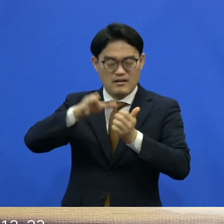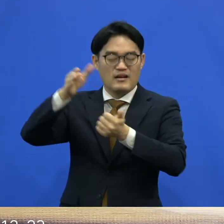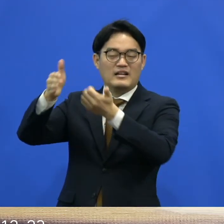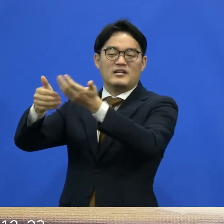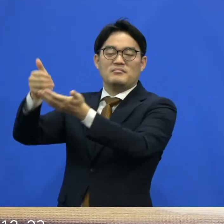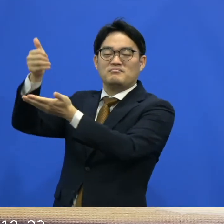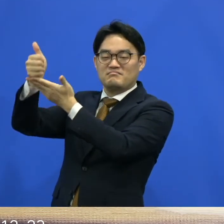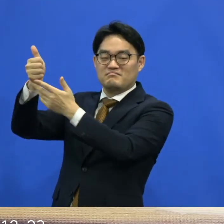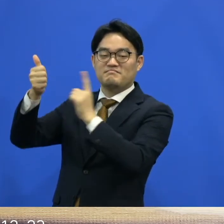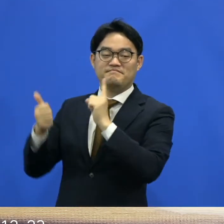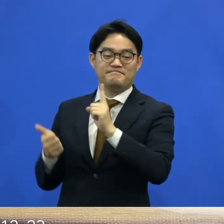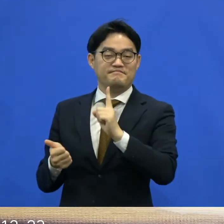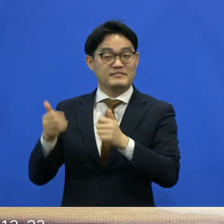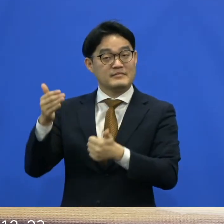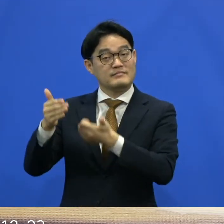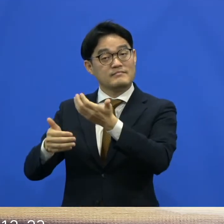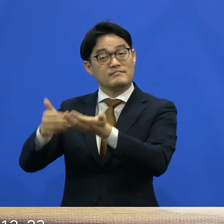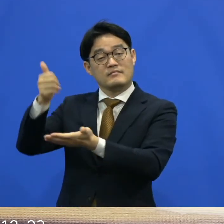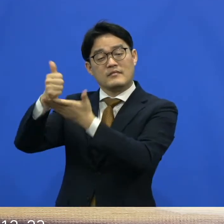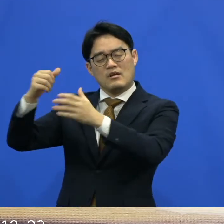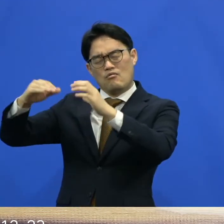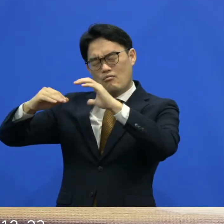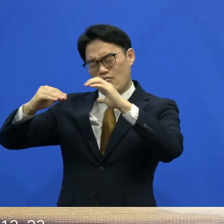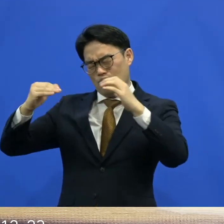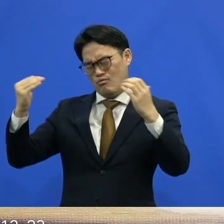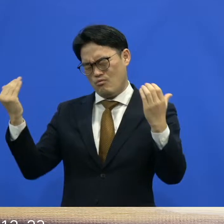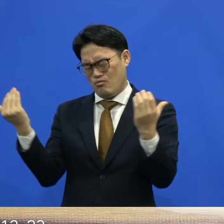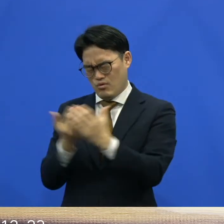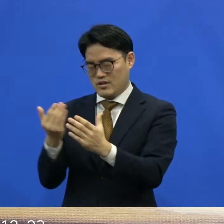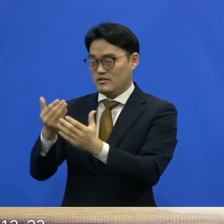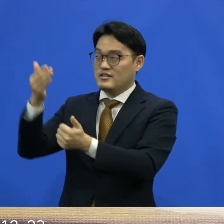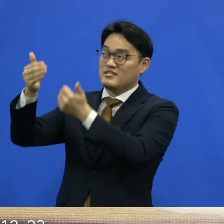하나님이라는 말은 하나님은 완전하신 분이라는 것입니다.